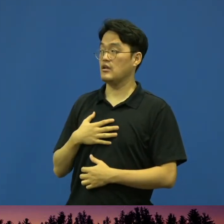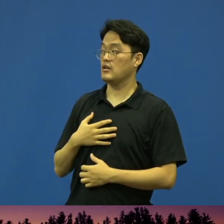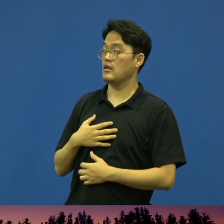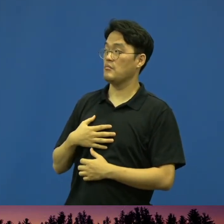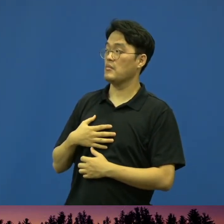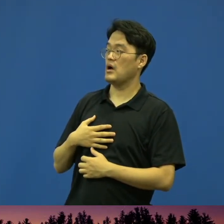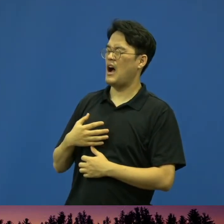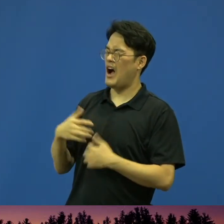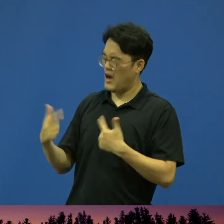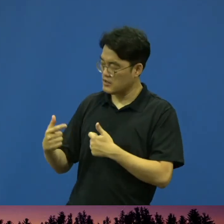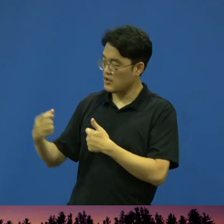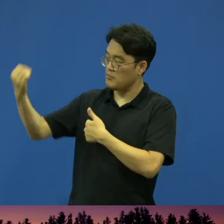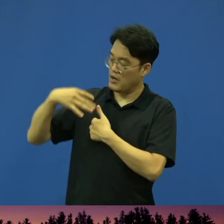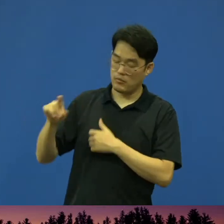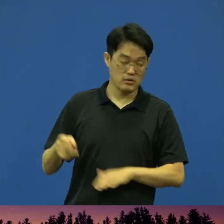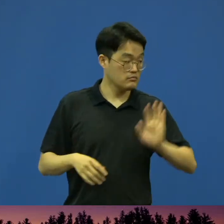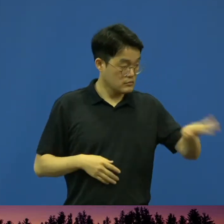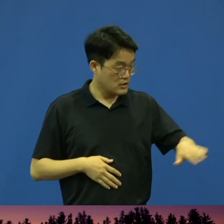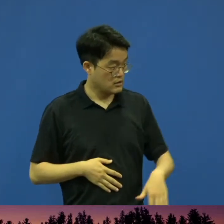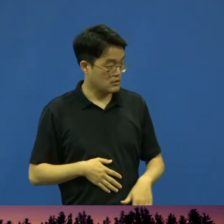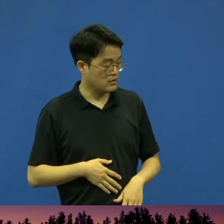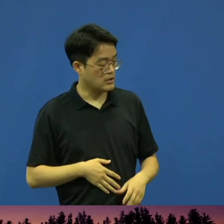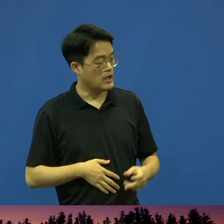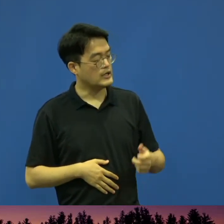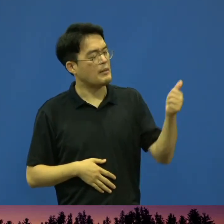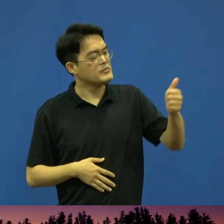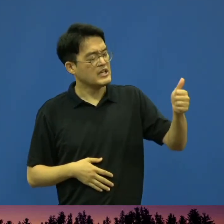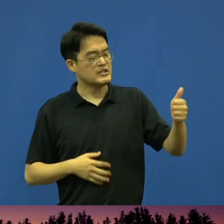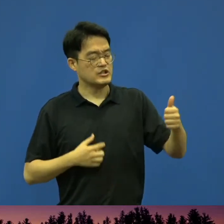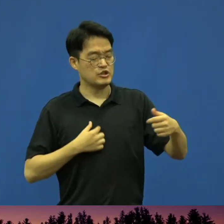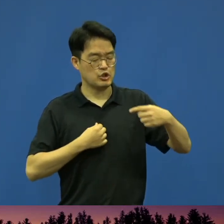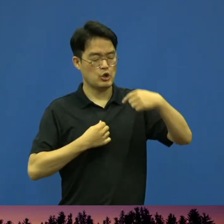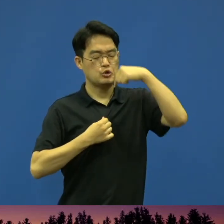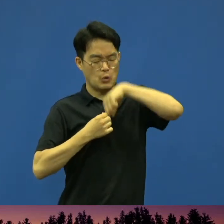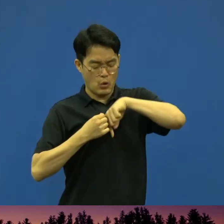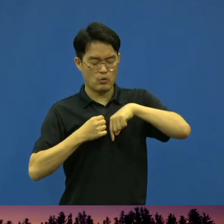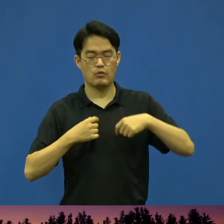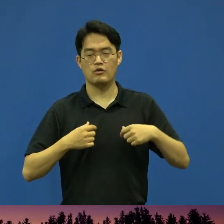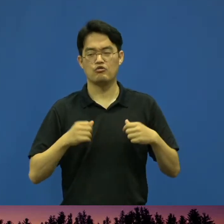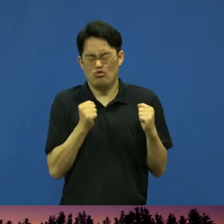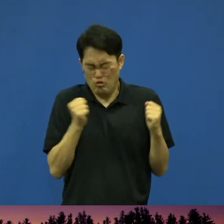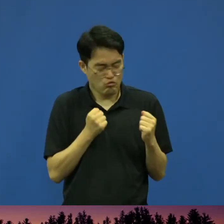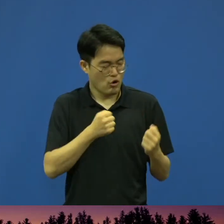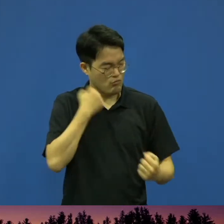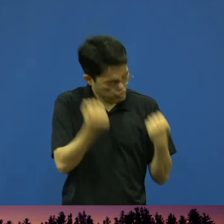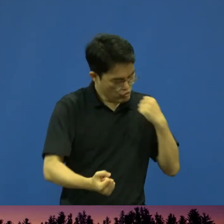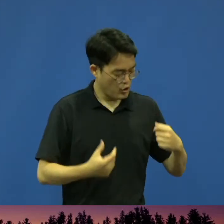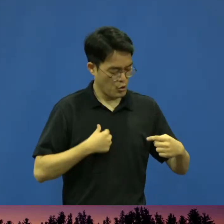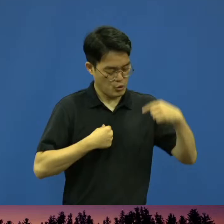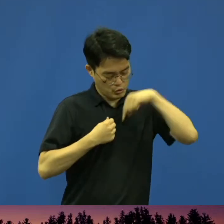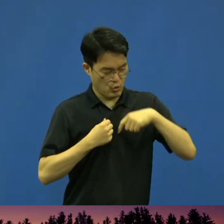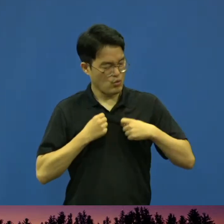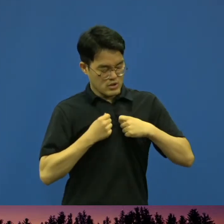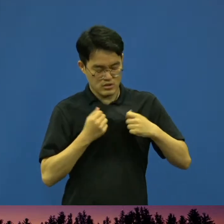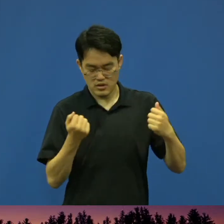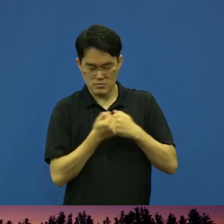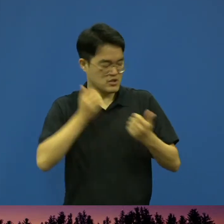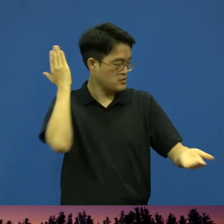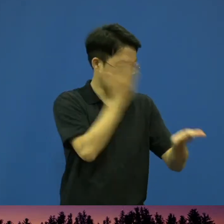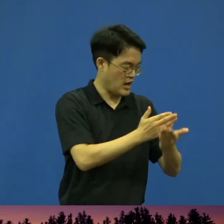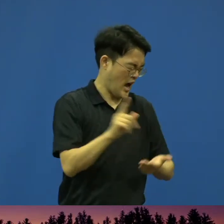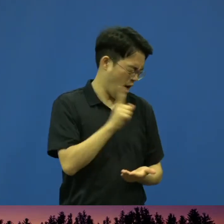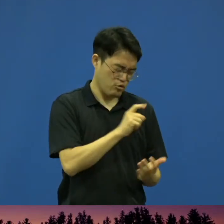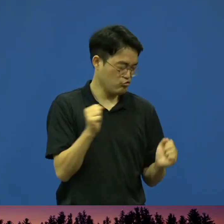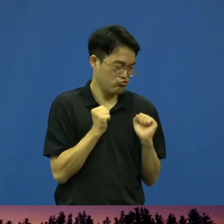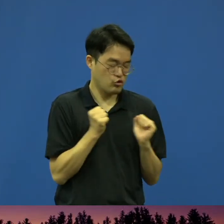남자는 내복 입는 거 아니다. 내복 입지 않고 학창시절을 보냈습니다. 아무리 추워도 내복